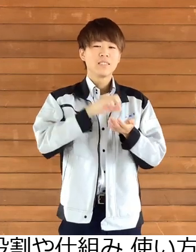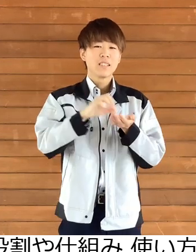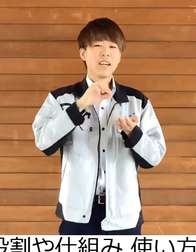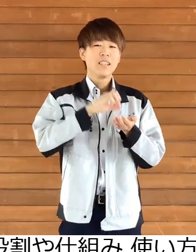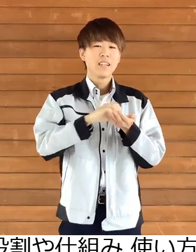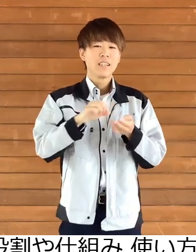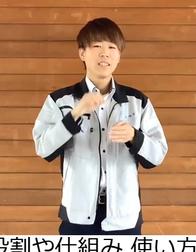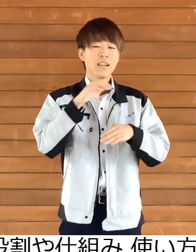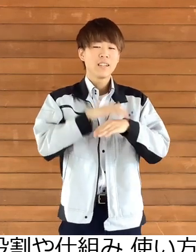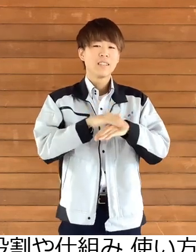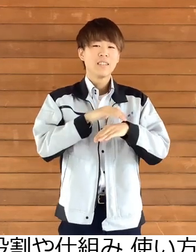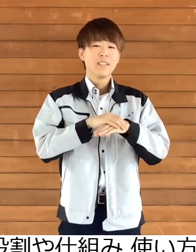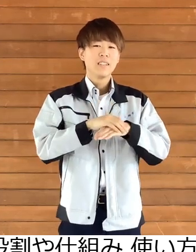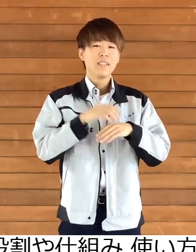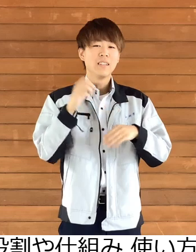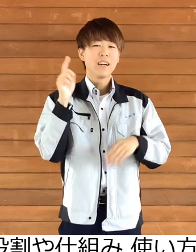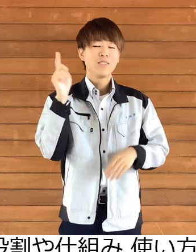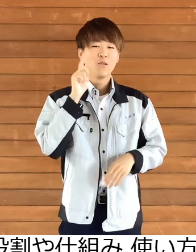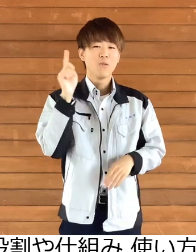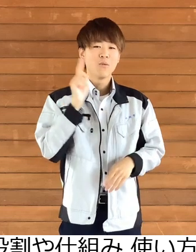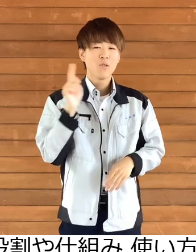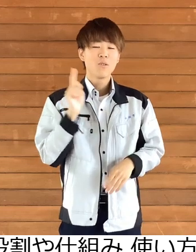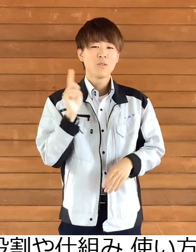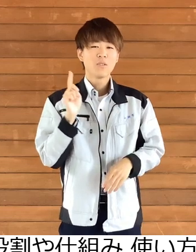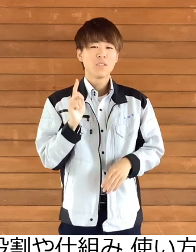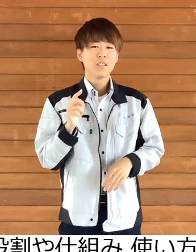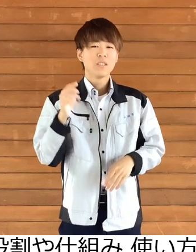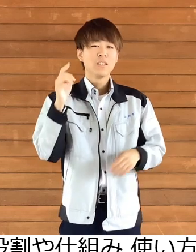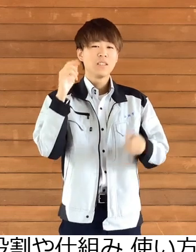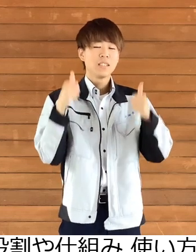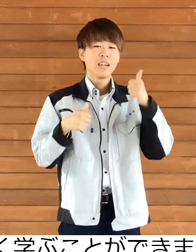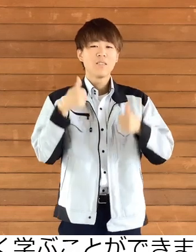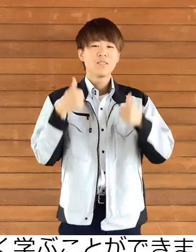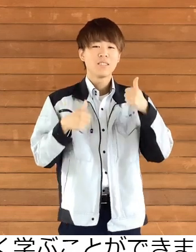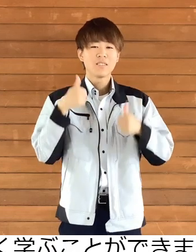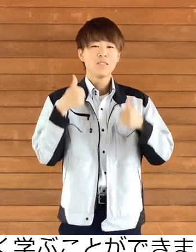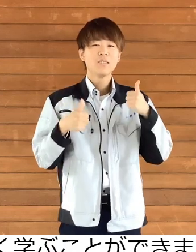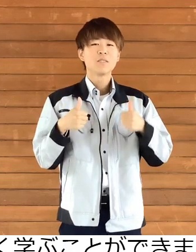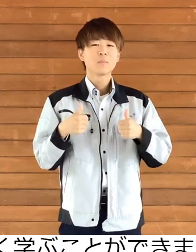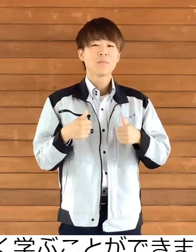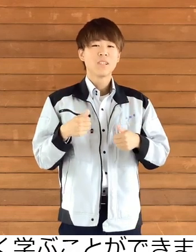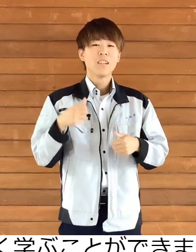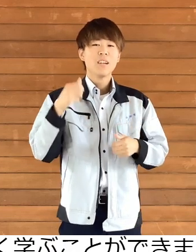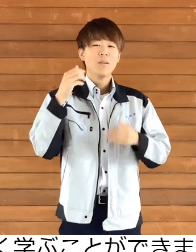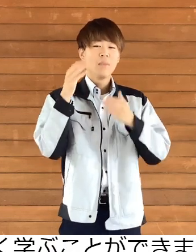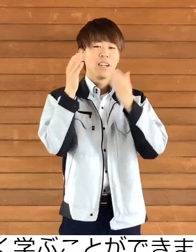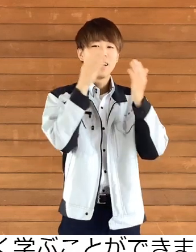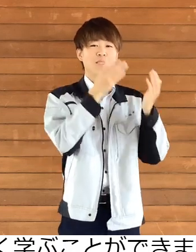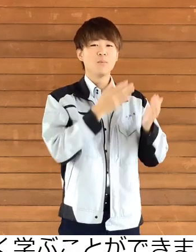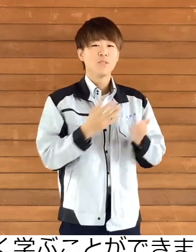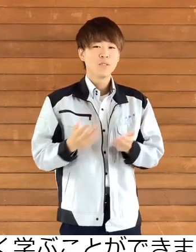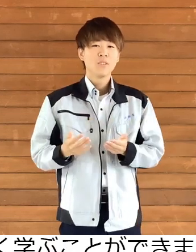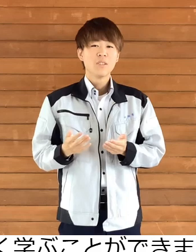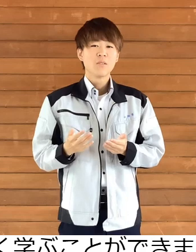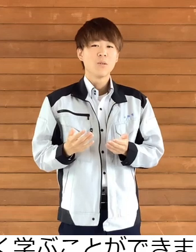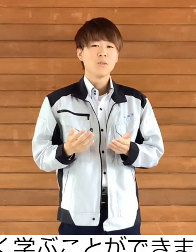使い方などを楽しく学ぶこと